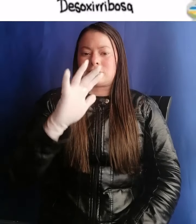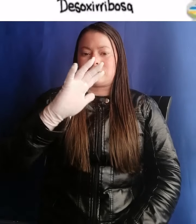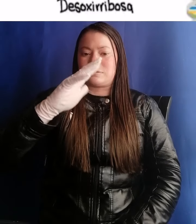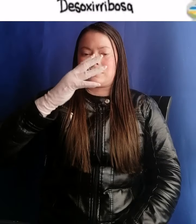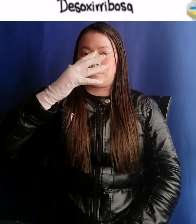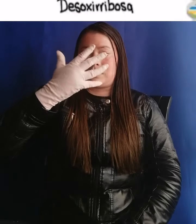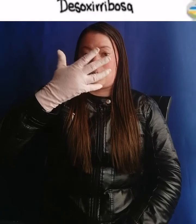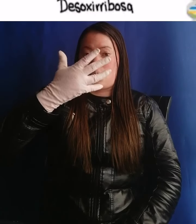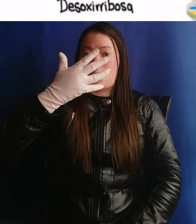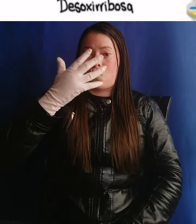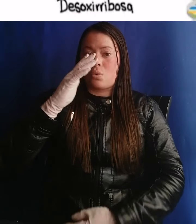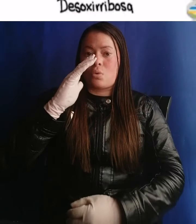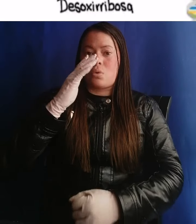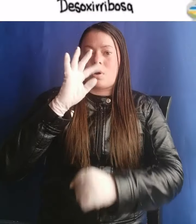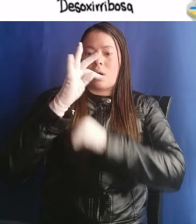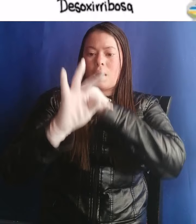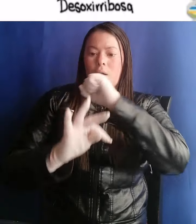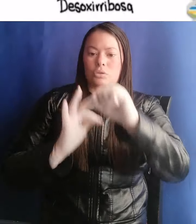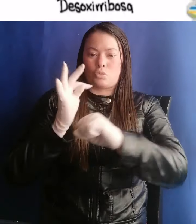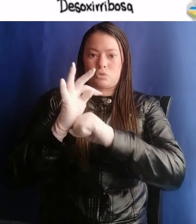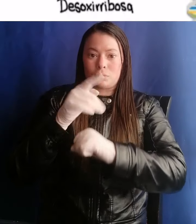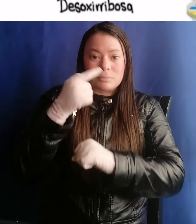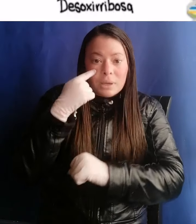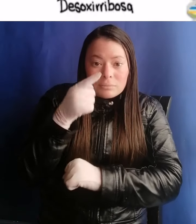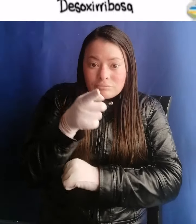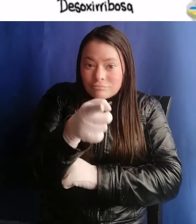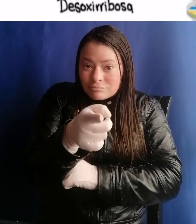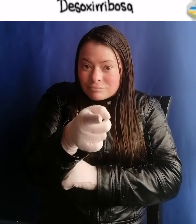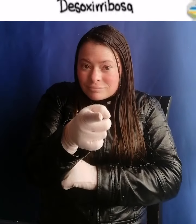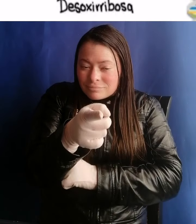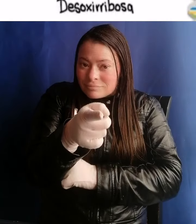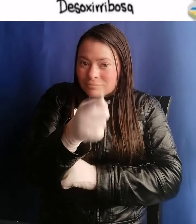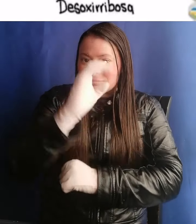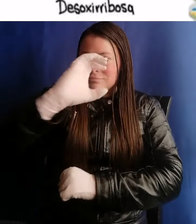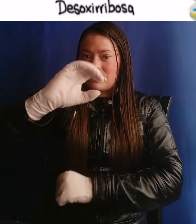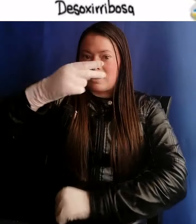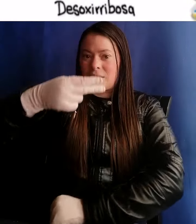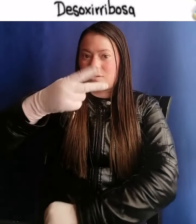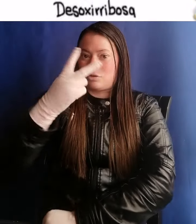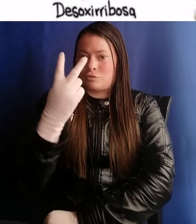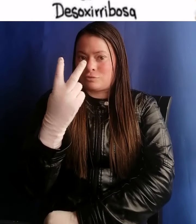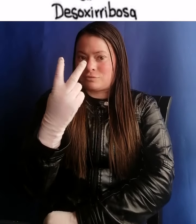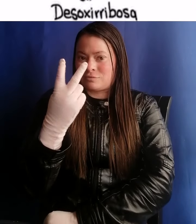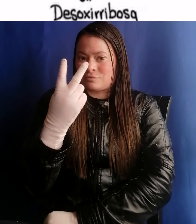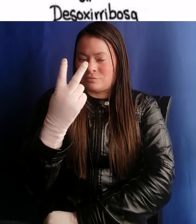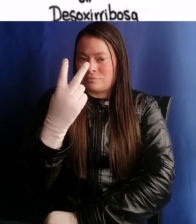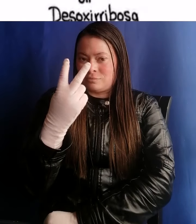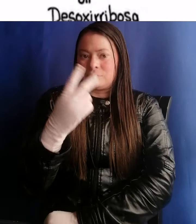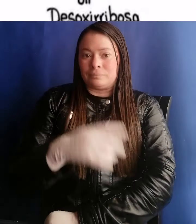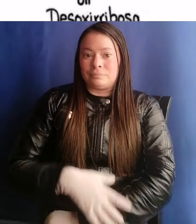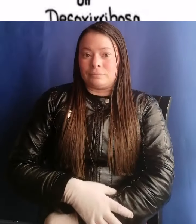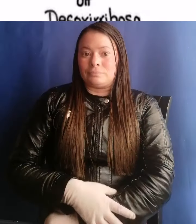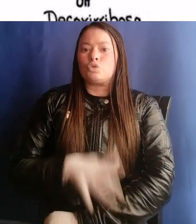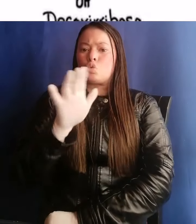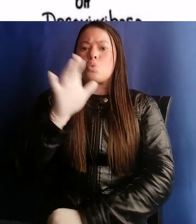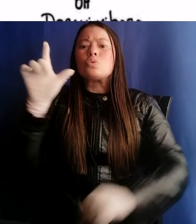La desoxirribosa es un azúcar de 5 átomos de carbono. Los estoy señalando con el indicador